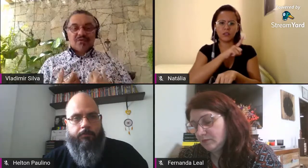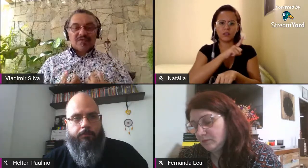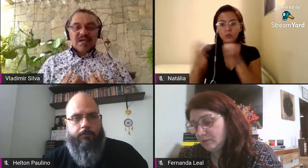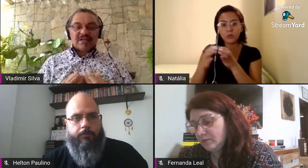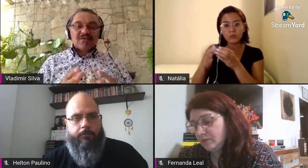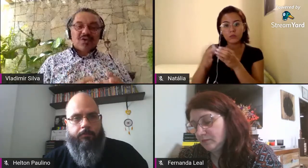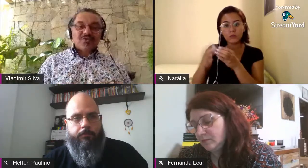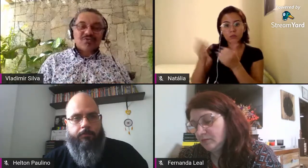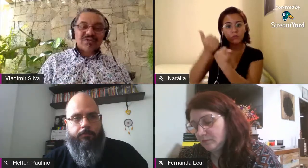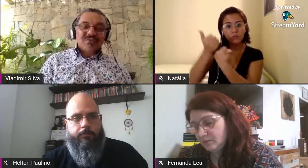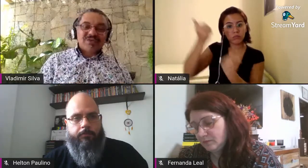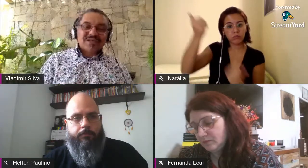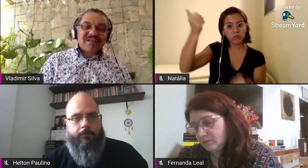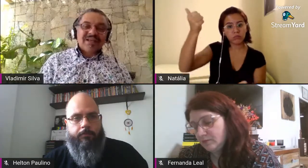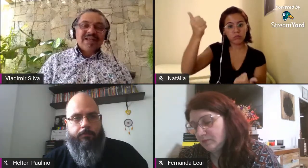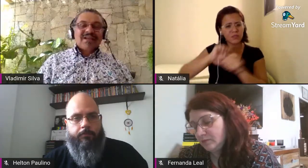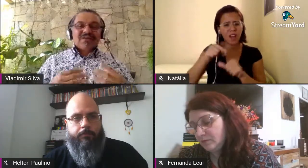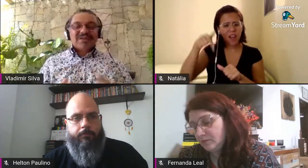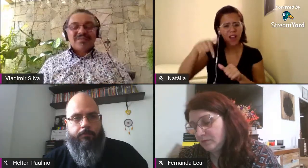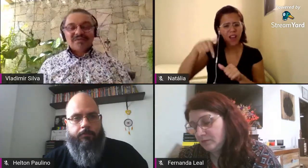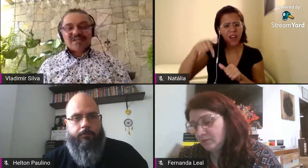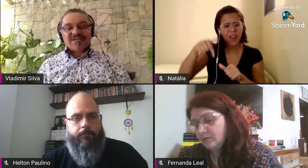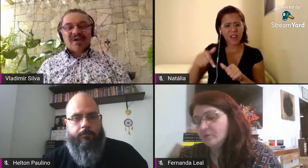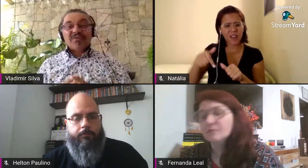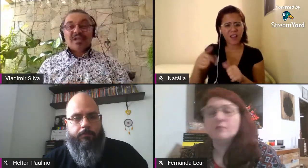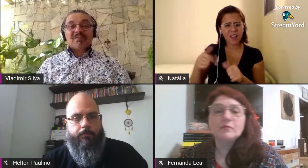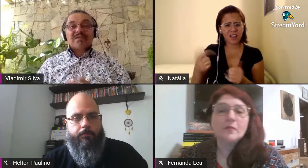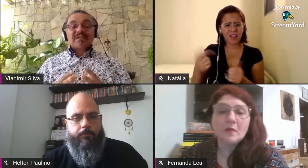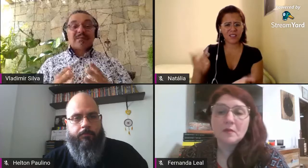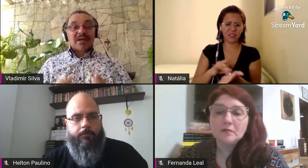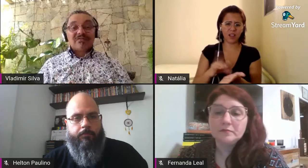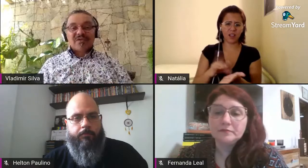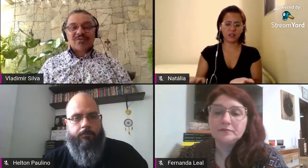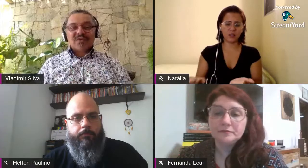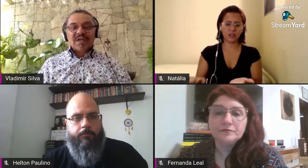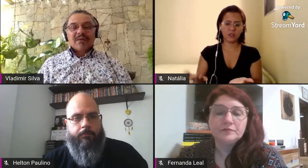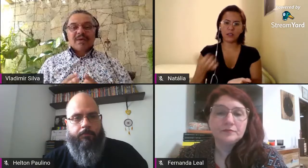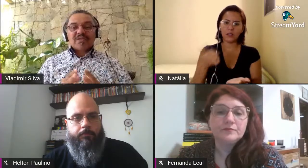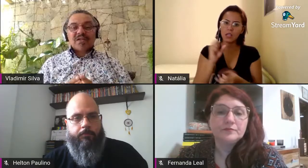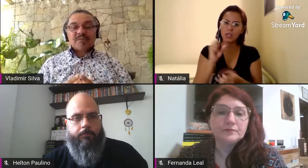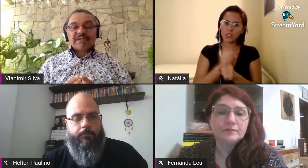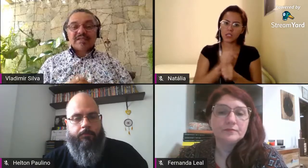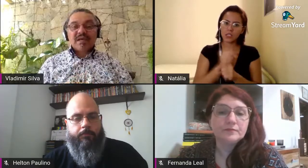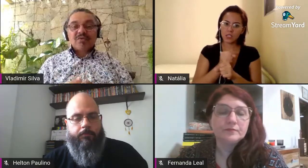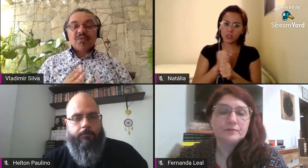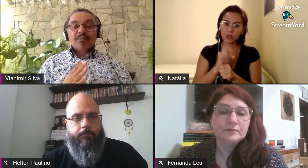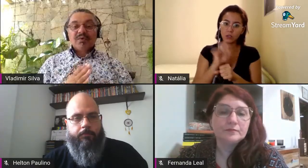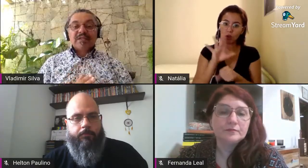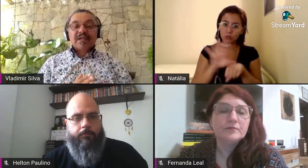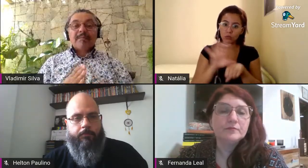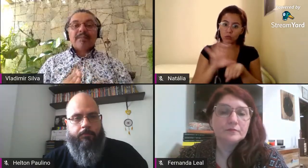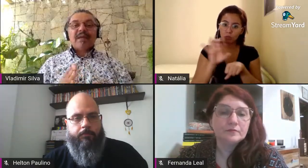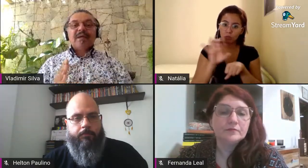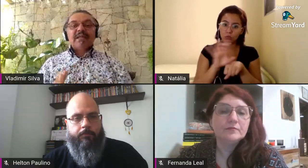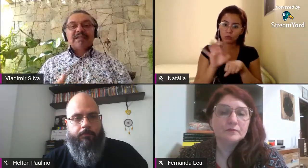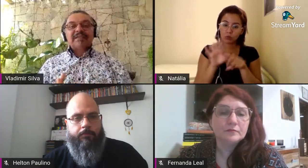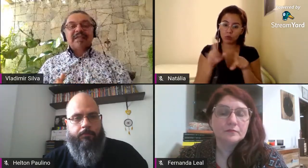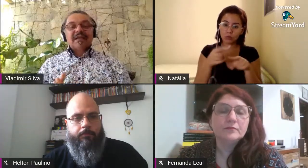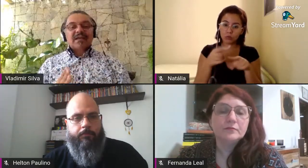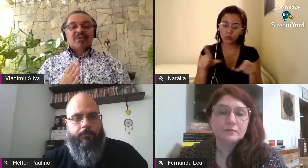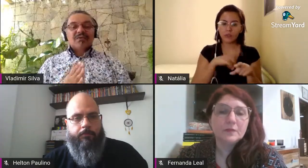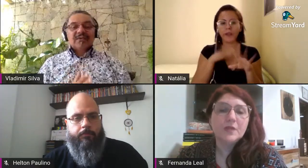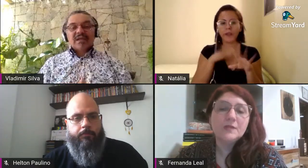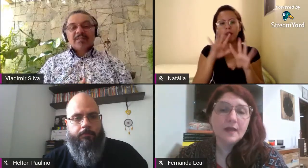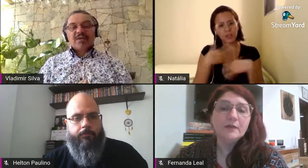direção. Eu digo 10 anos só do curso de música, né? Nós temos festival, temos, isso é maravilhoso, mas nós precisamos de uma política